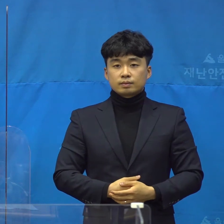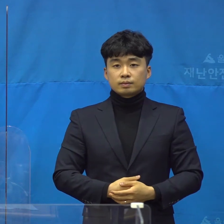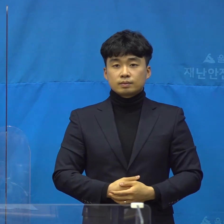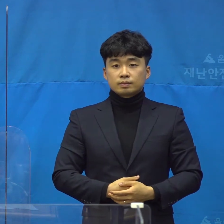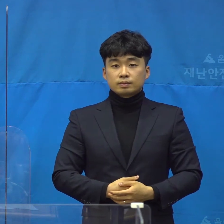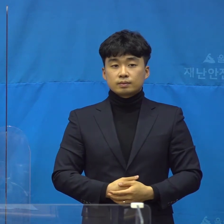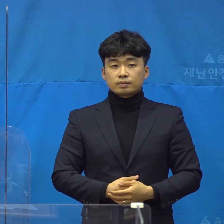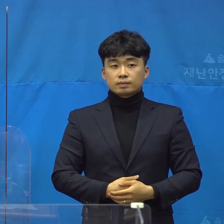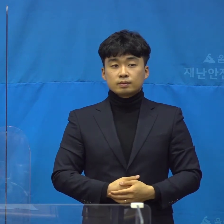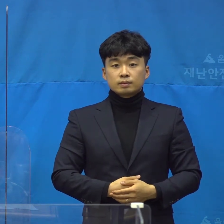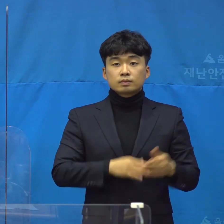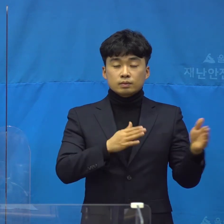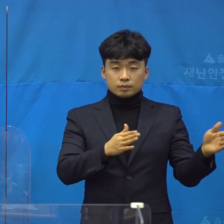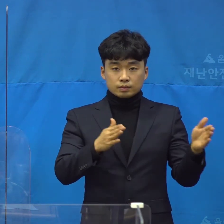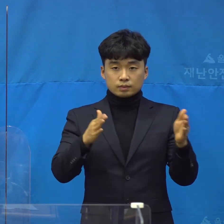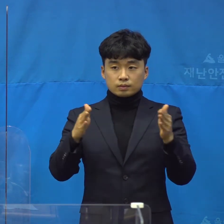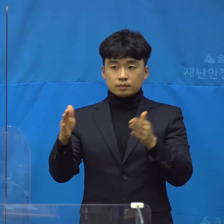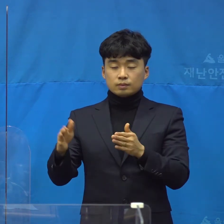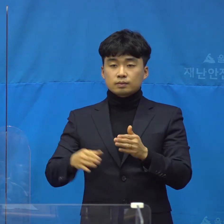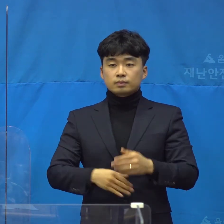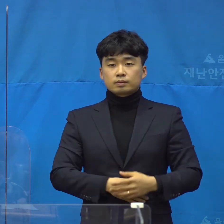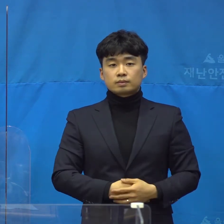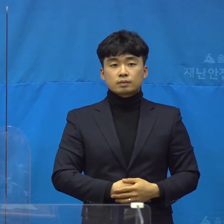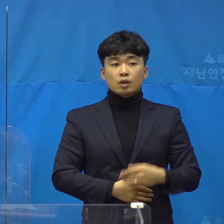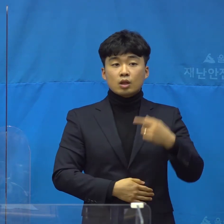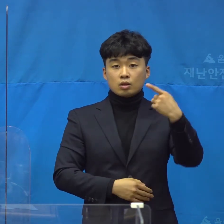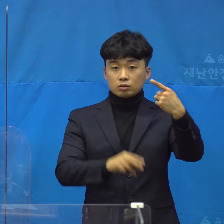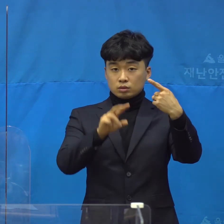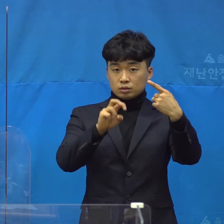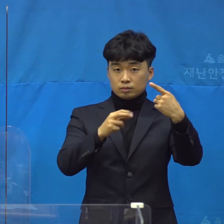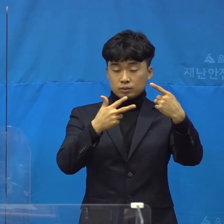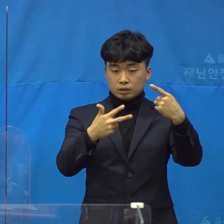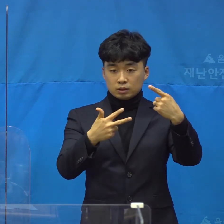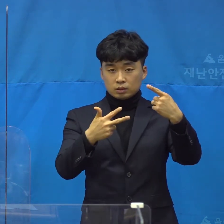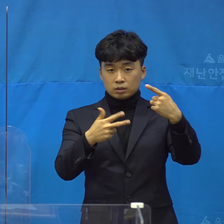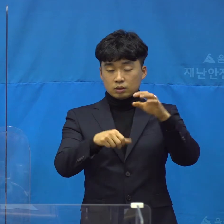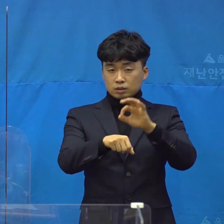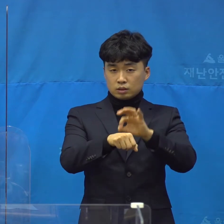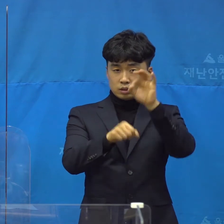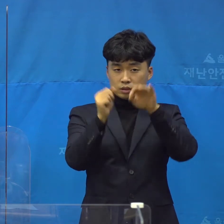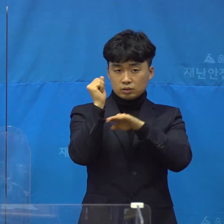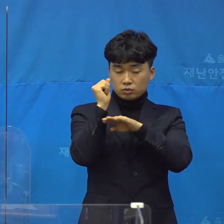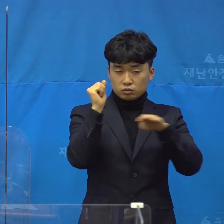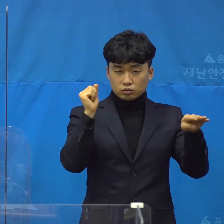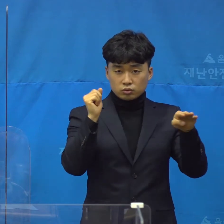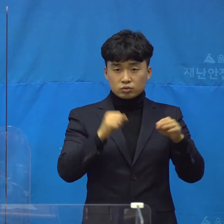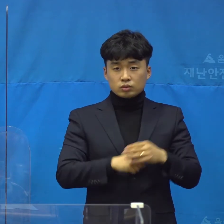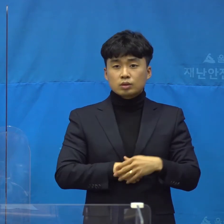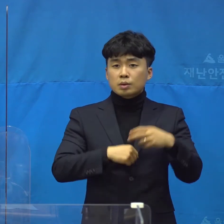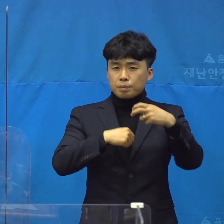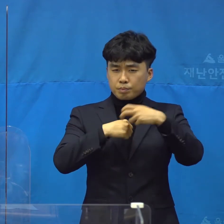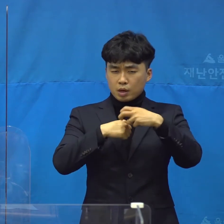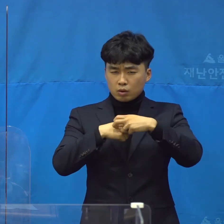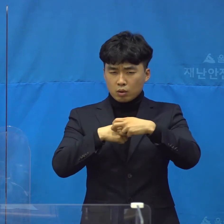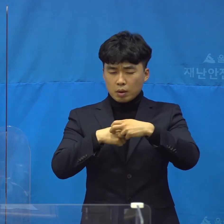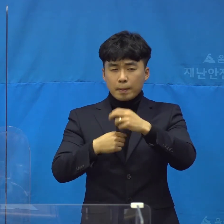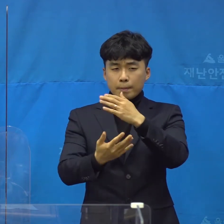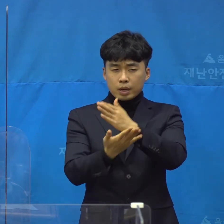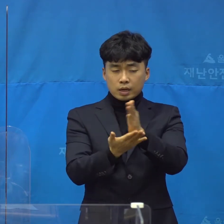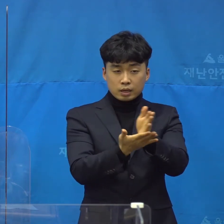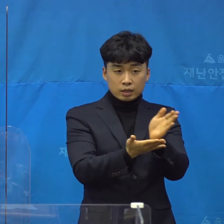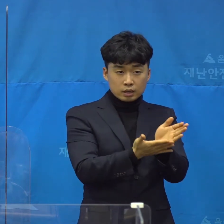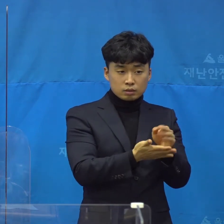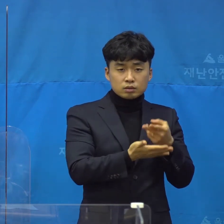다음 12페이지입니다. 1월 27일 10시 기준 병원별 확진자